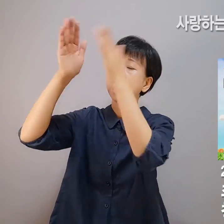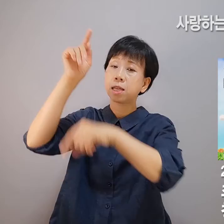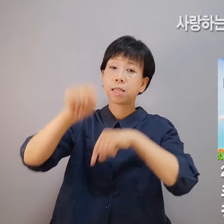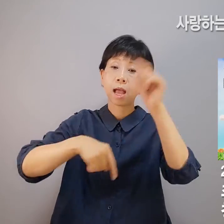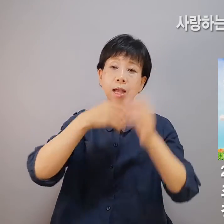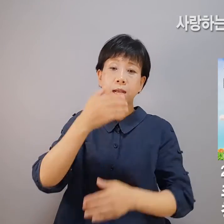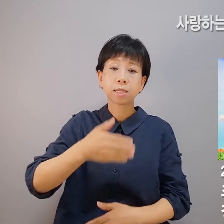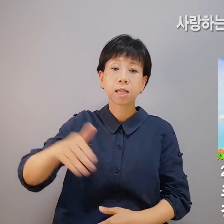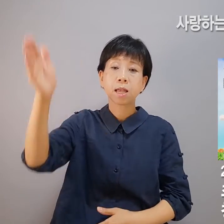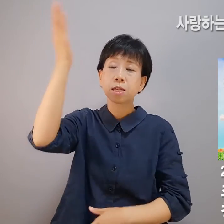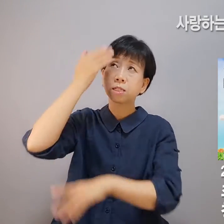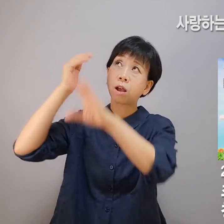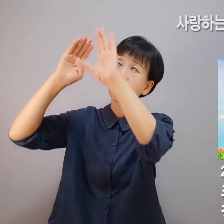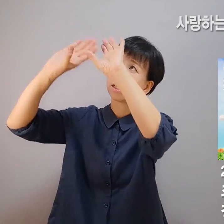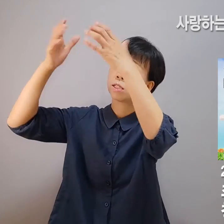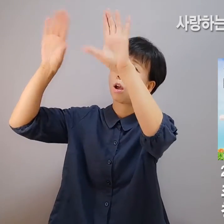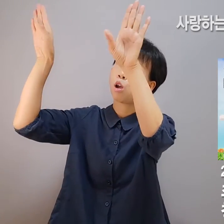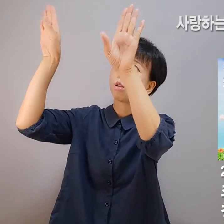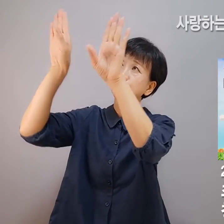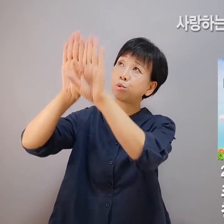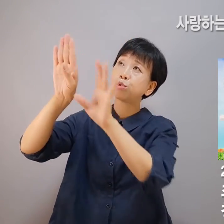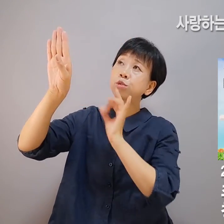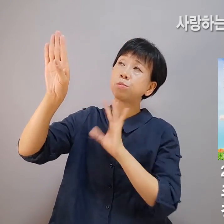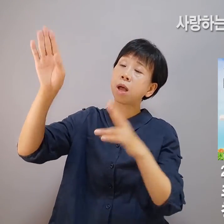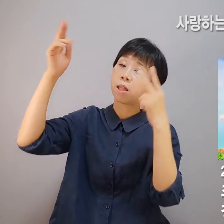앞으로 천성을 향해 나가세.